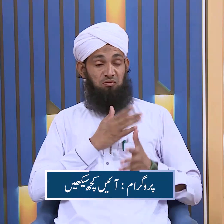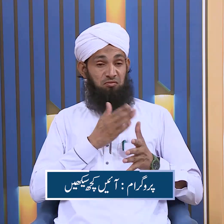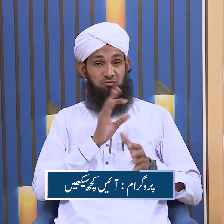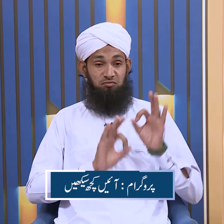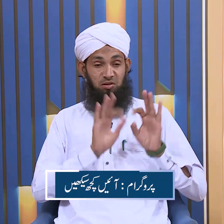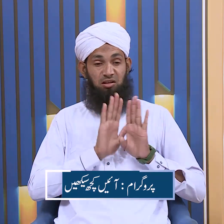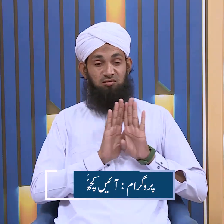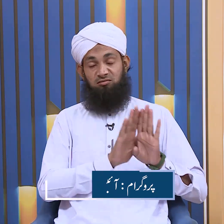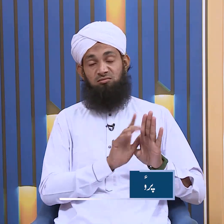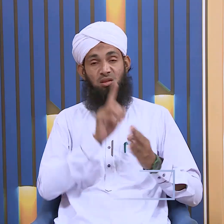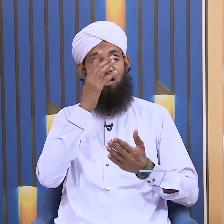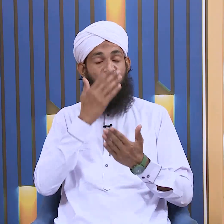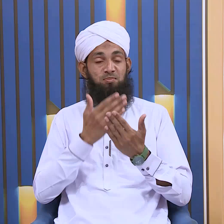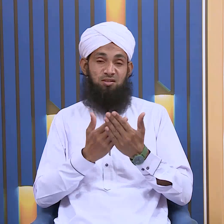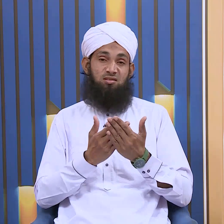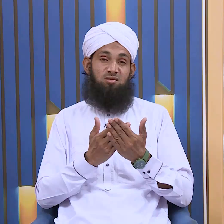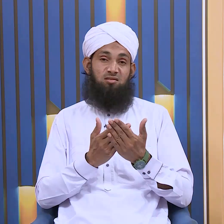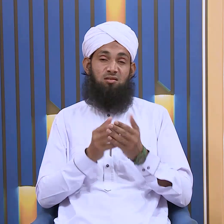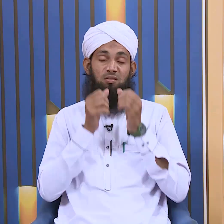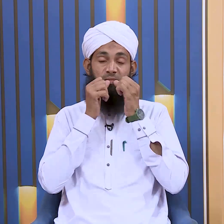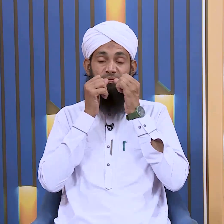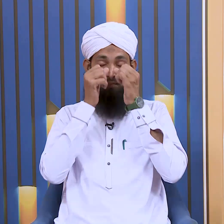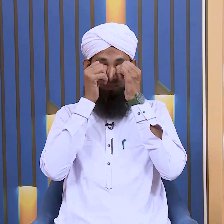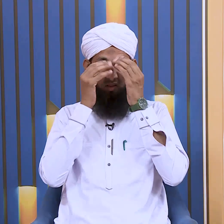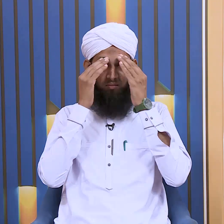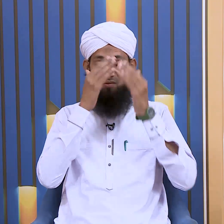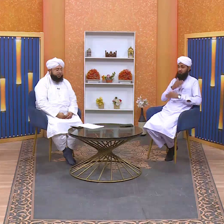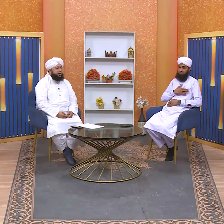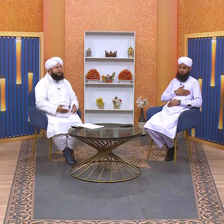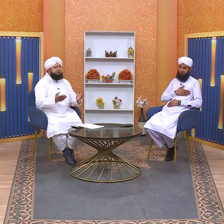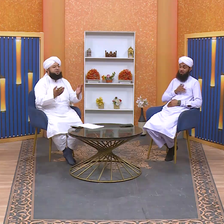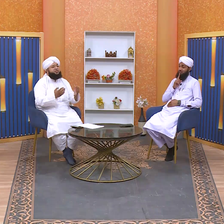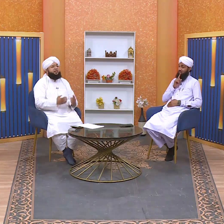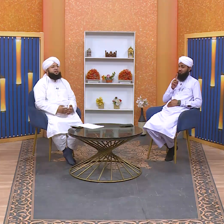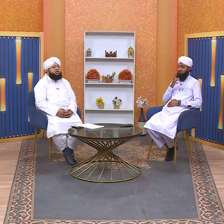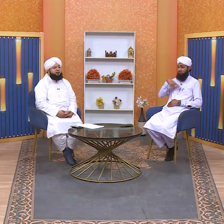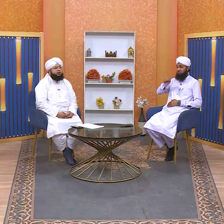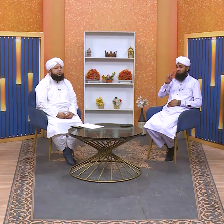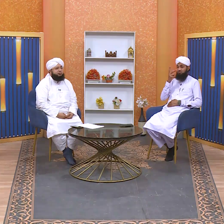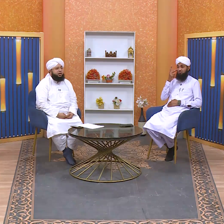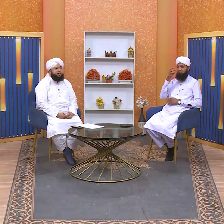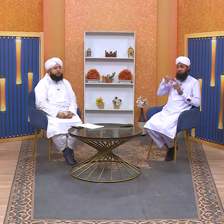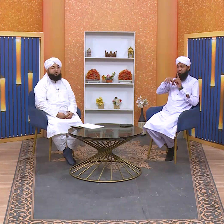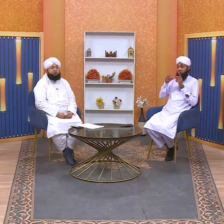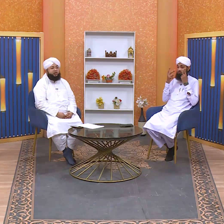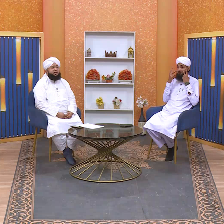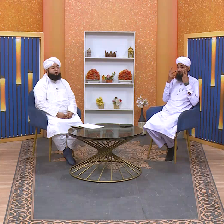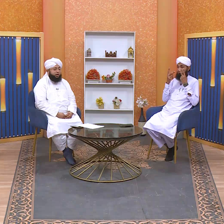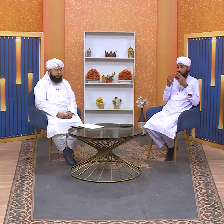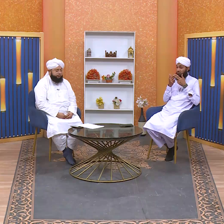فرمائے، آمین بجاہ النبی الامین صلی اللہ علیہ وسلم۔ یقیناً مدنی چینل کے ناظرین، آپ سب نے ہمارا یہ واقعہ سنا،